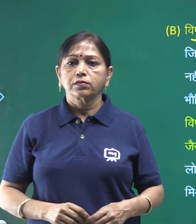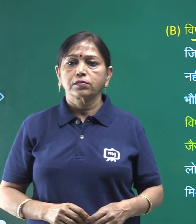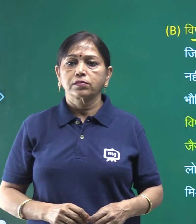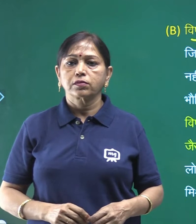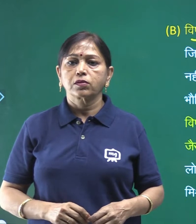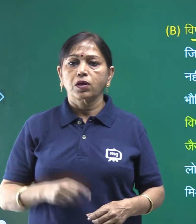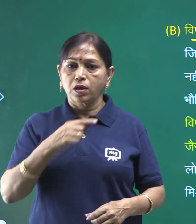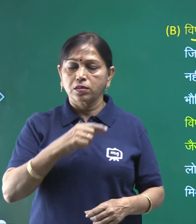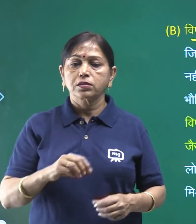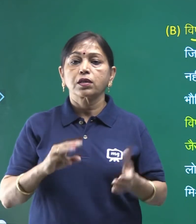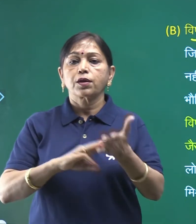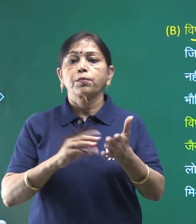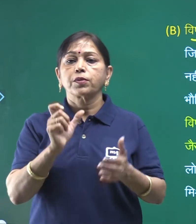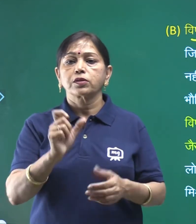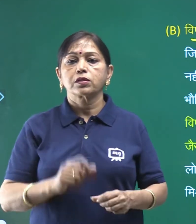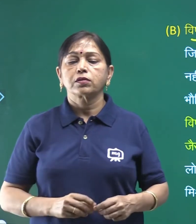ऐसे मिश्रण